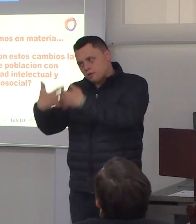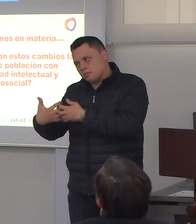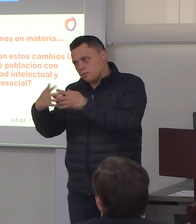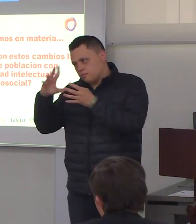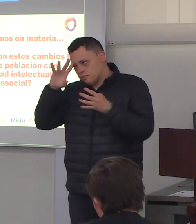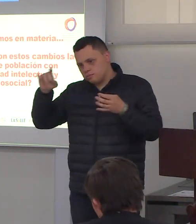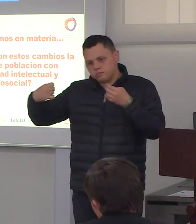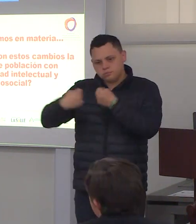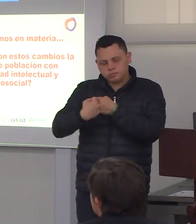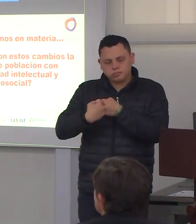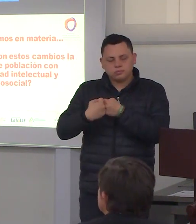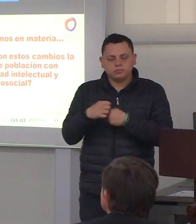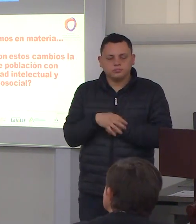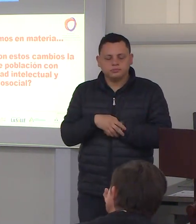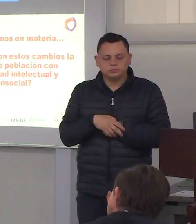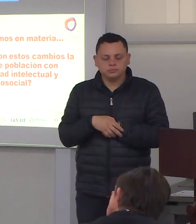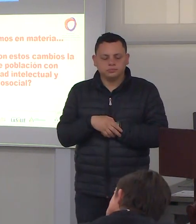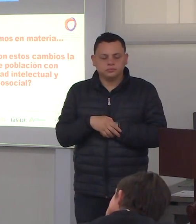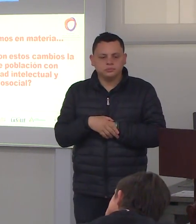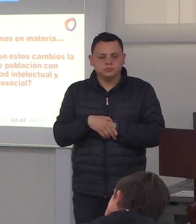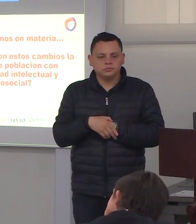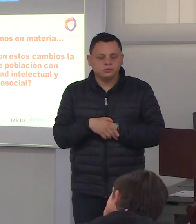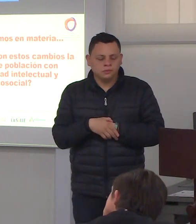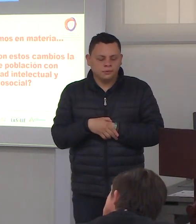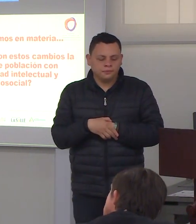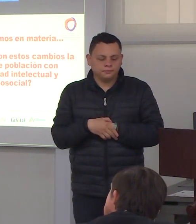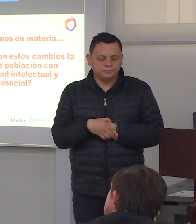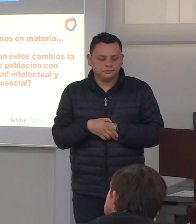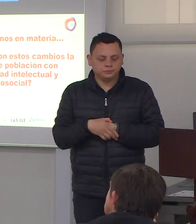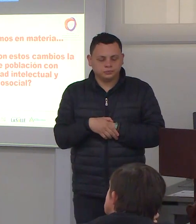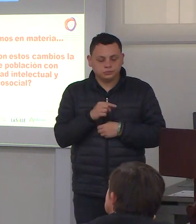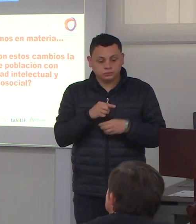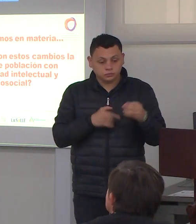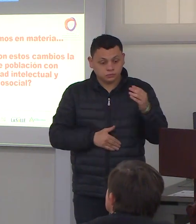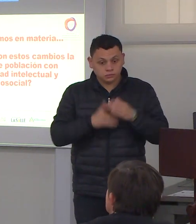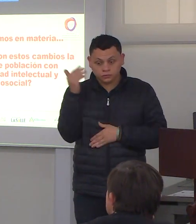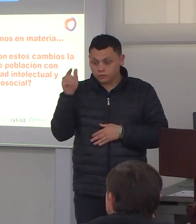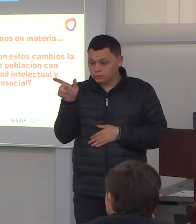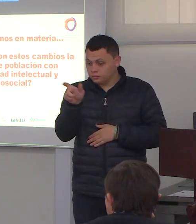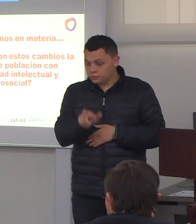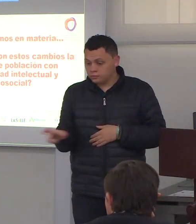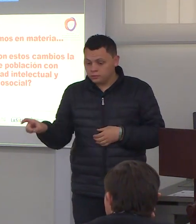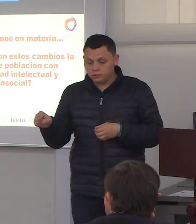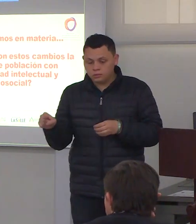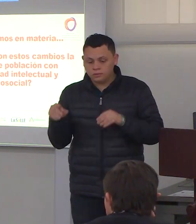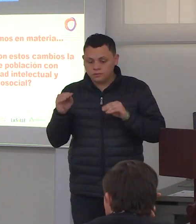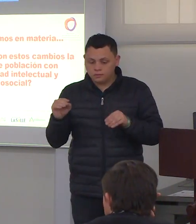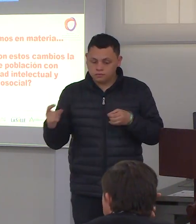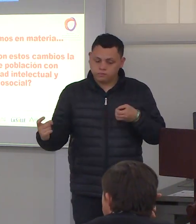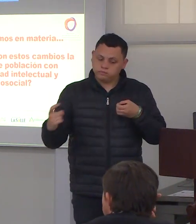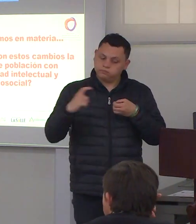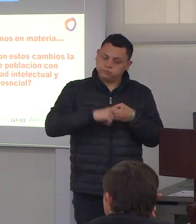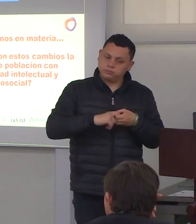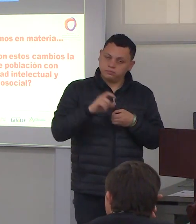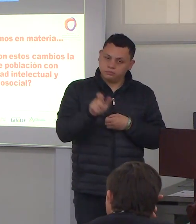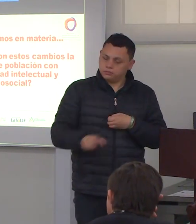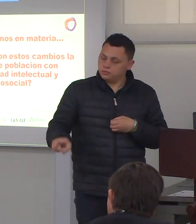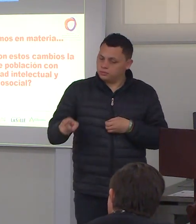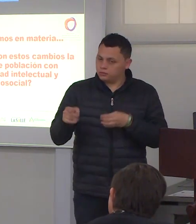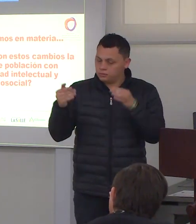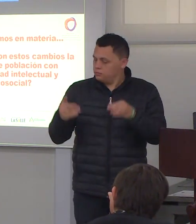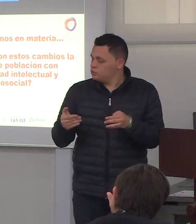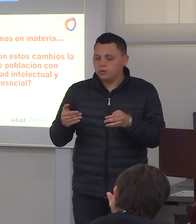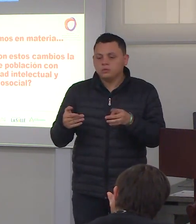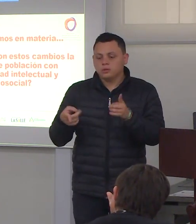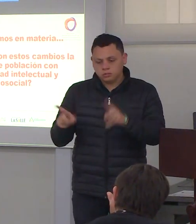donde desde el inicio garantizamos no sólo el ingreso a la formación del SENA, los ajustes razonables, sino también